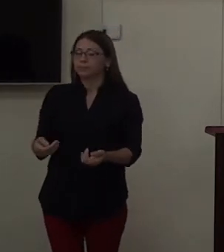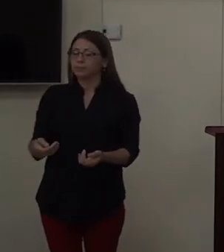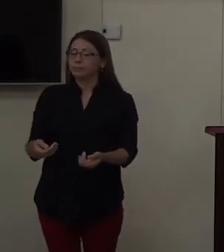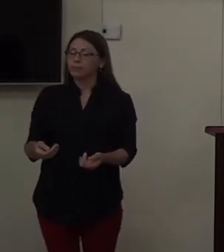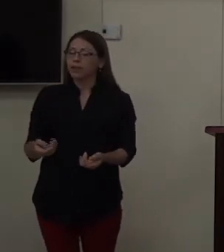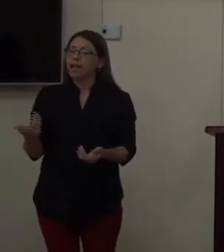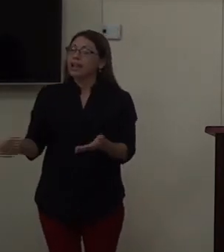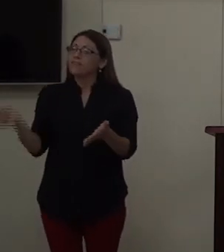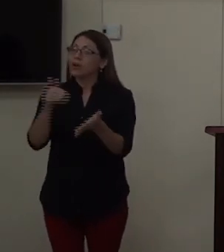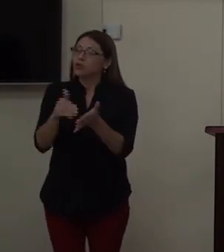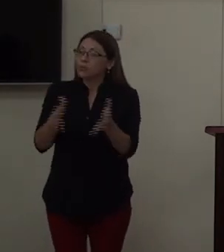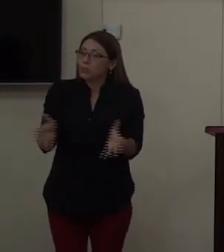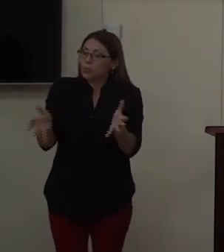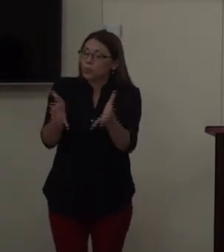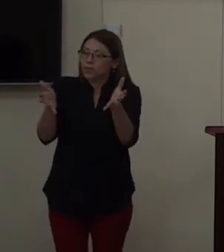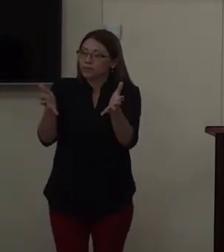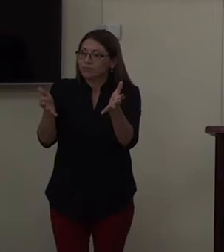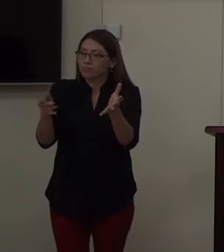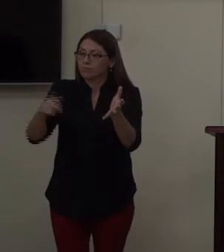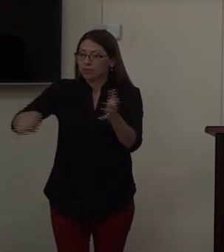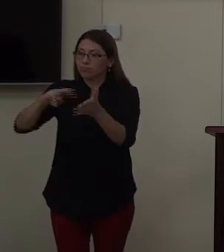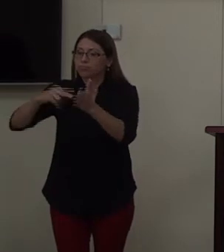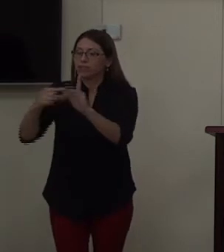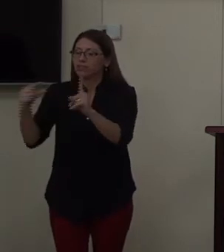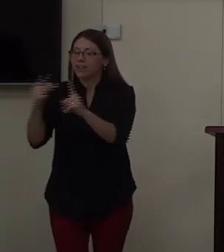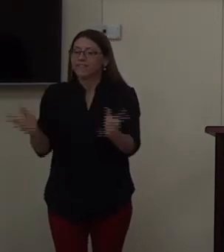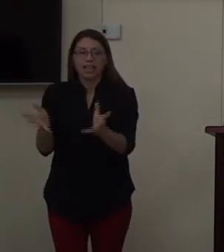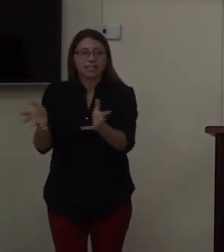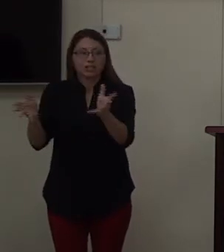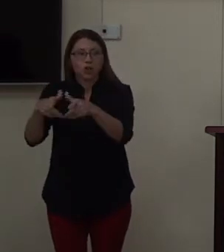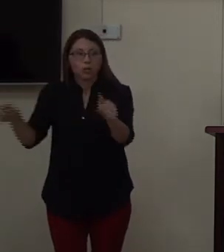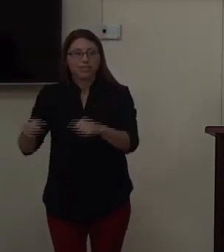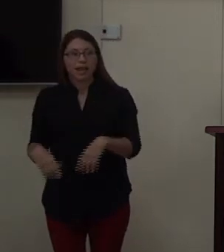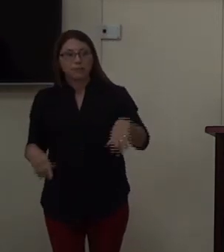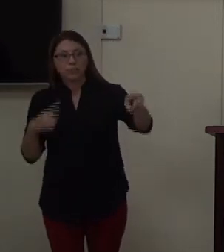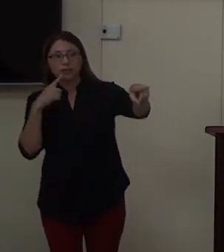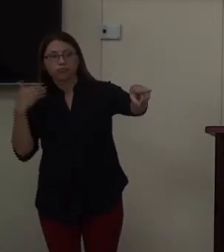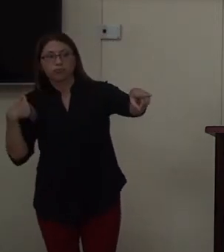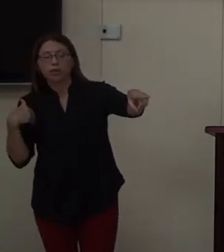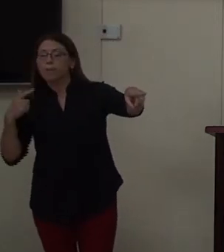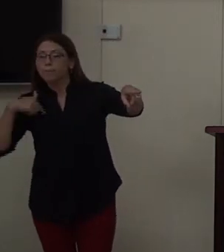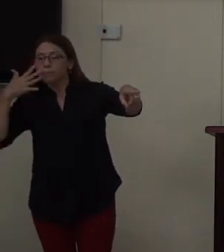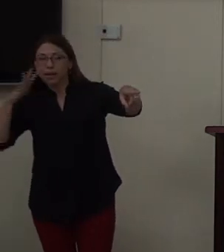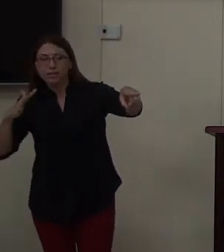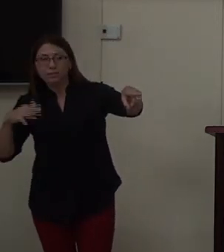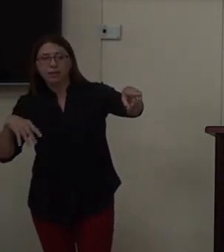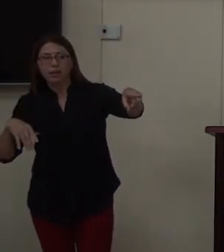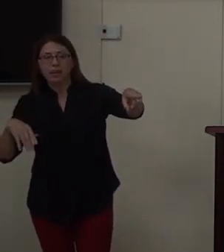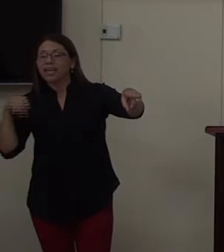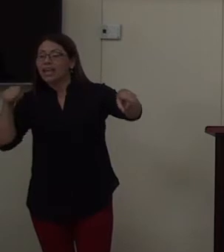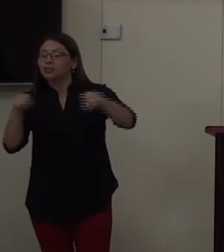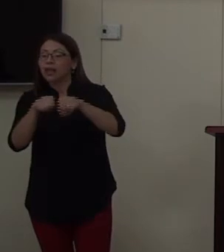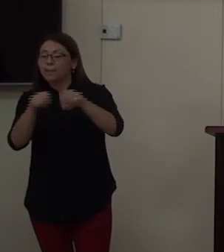la reconceptualización de revitalización lingüística. Me parece que sí, eso también obliga de